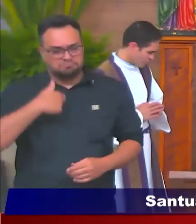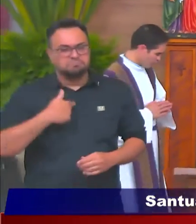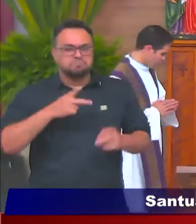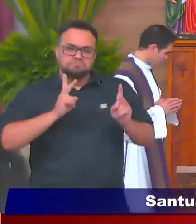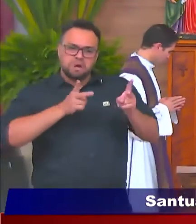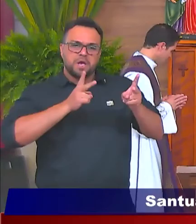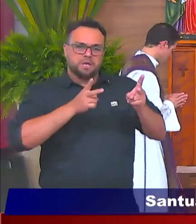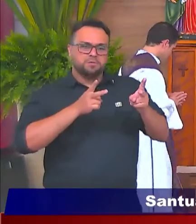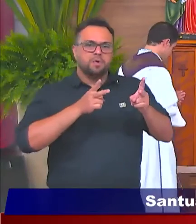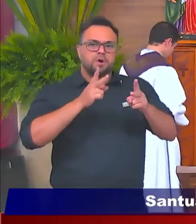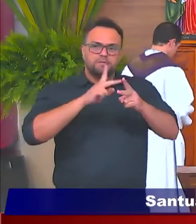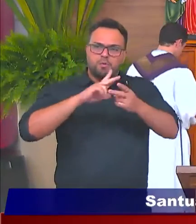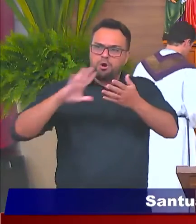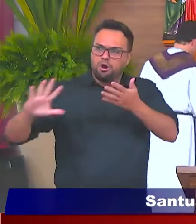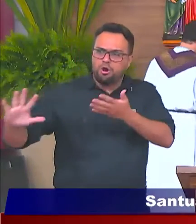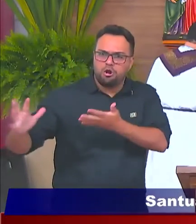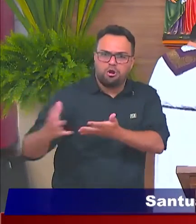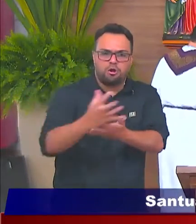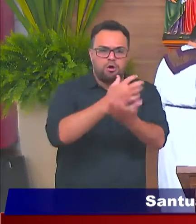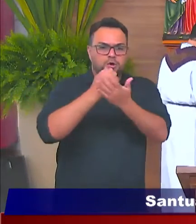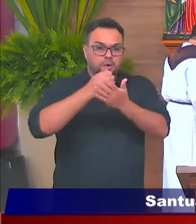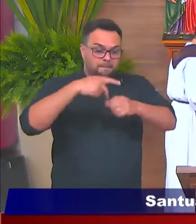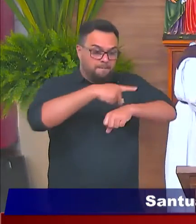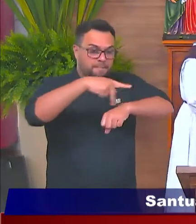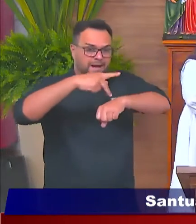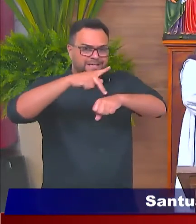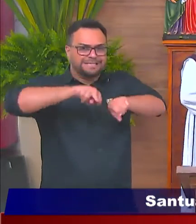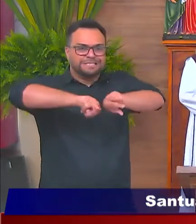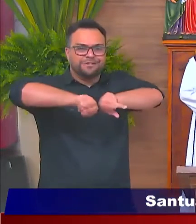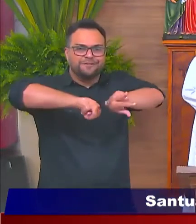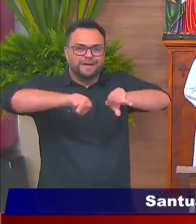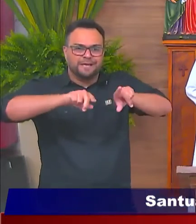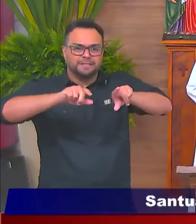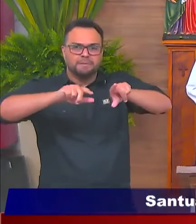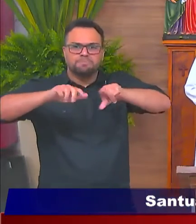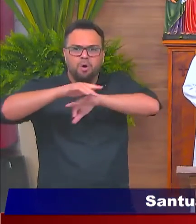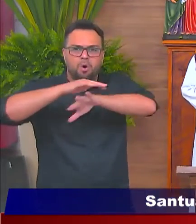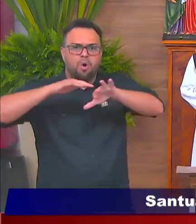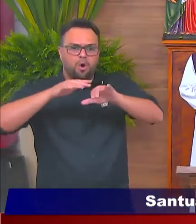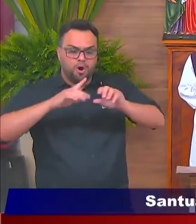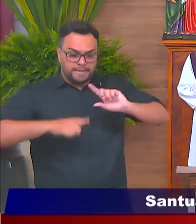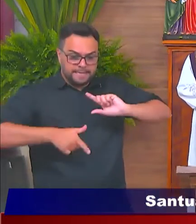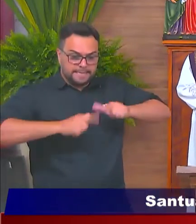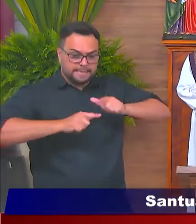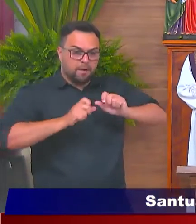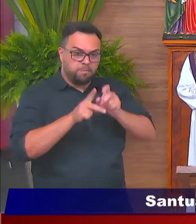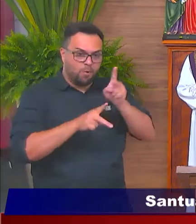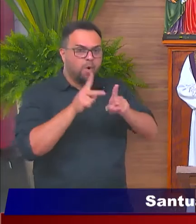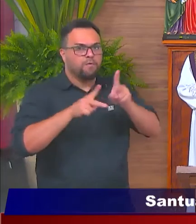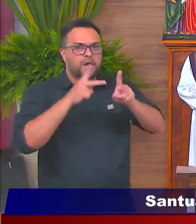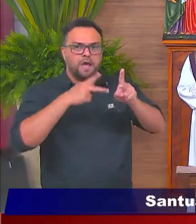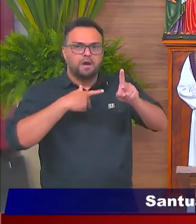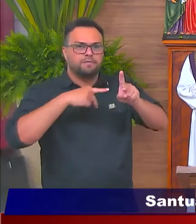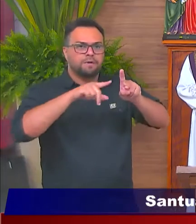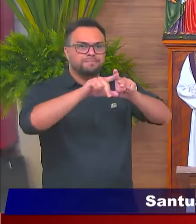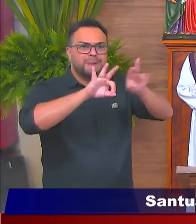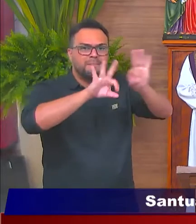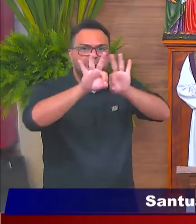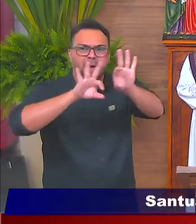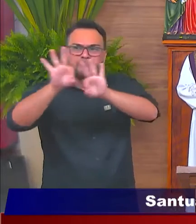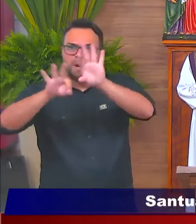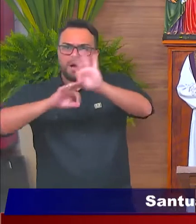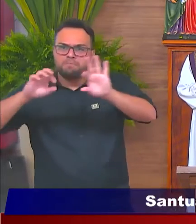tomar os israelitas do meio das nações para onde foram. Vou recolhê-los de toda parte